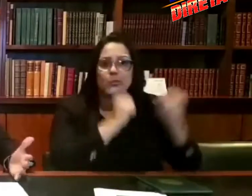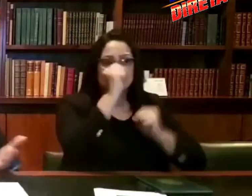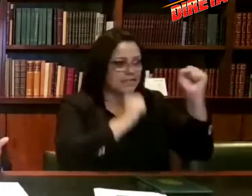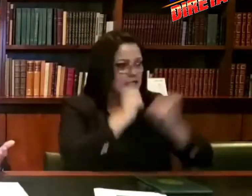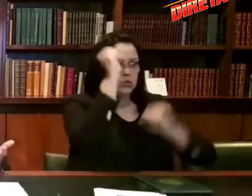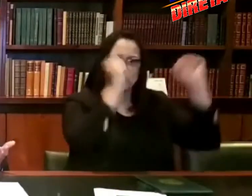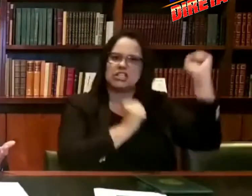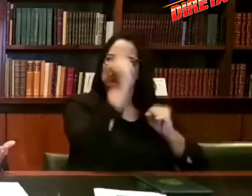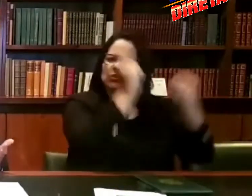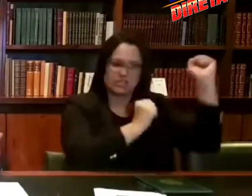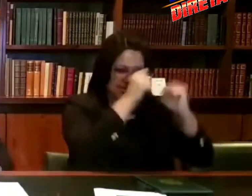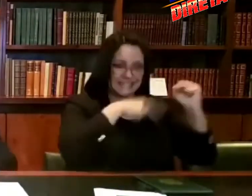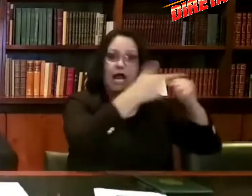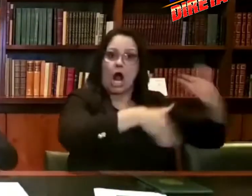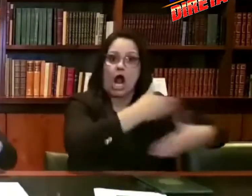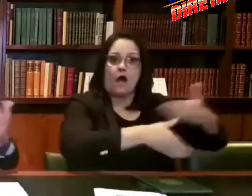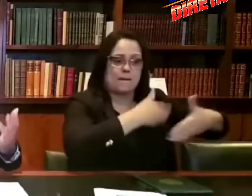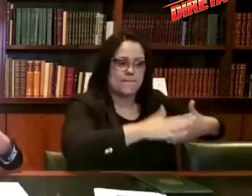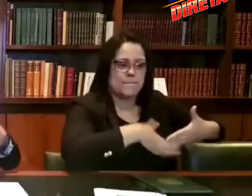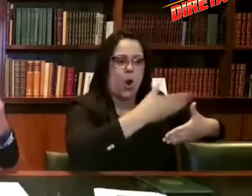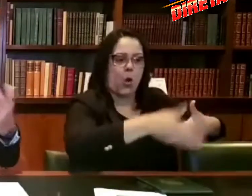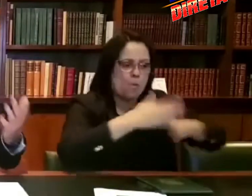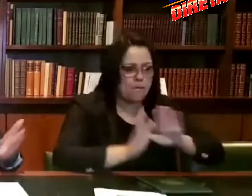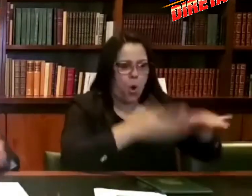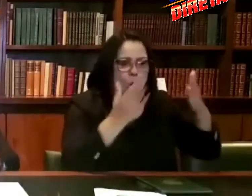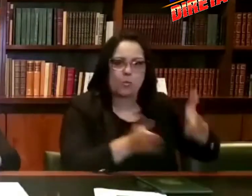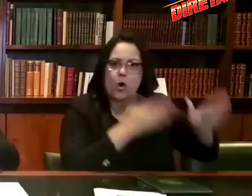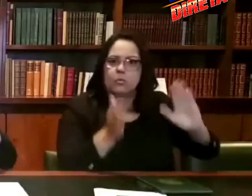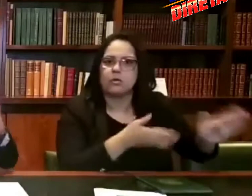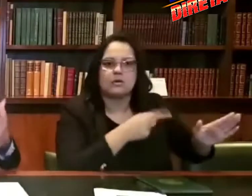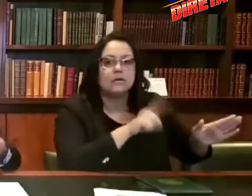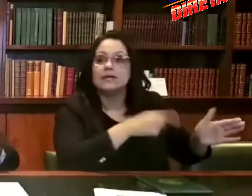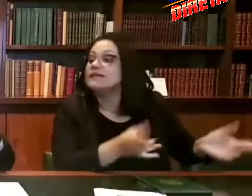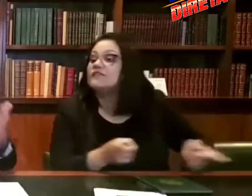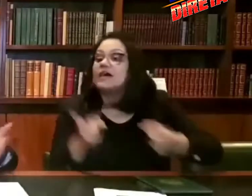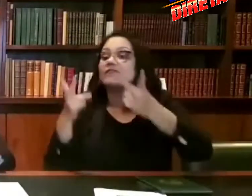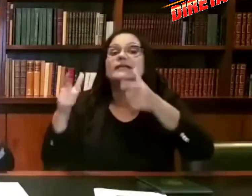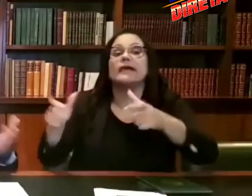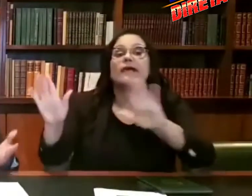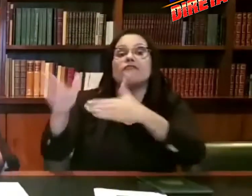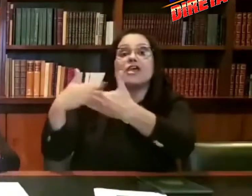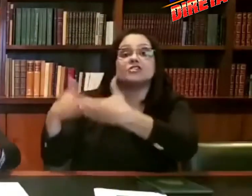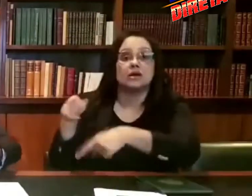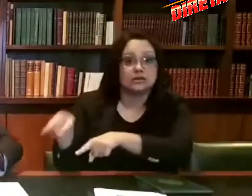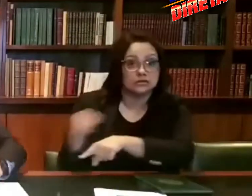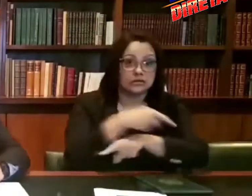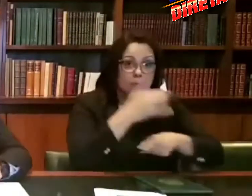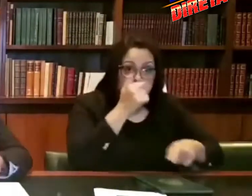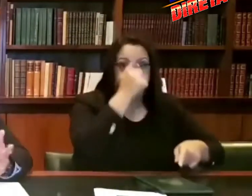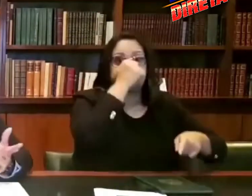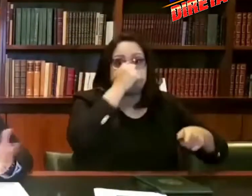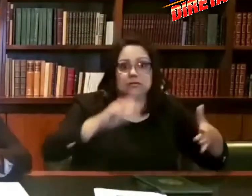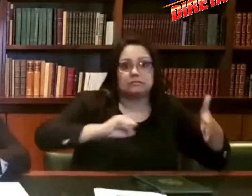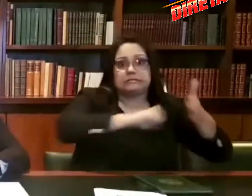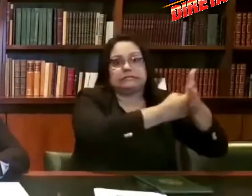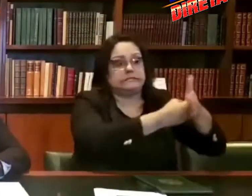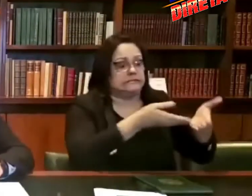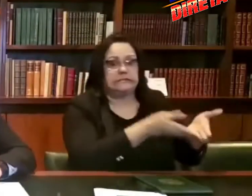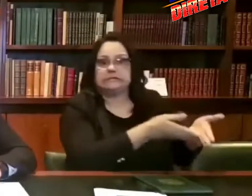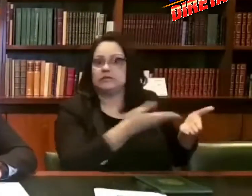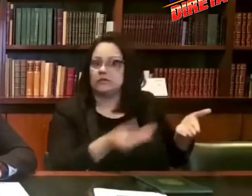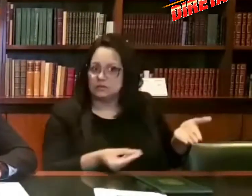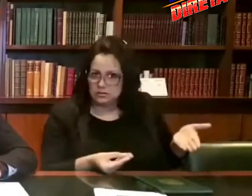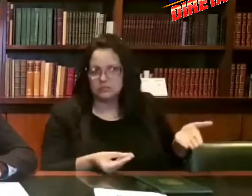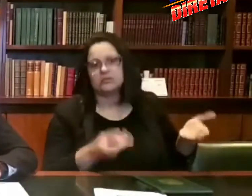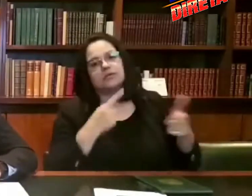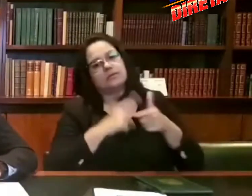botar no mercado, o comércio está fechado. Aí o seu pátio fica cheio, seus depósitos ficam cheios, tá certo? E temos esse problema na